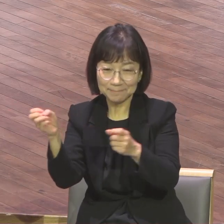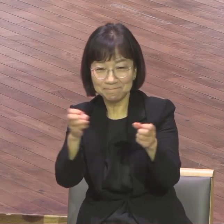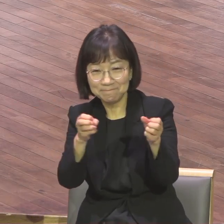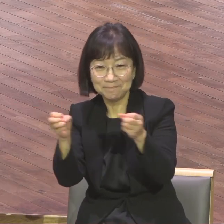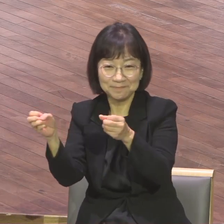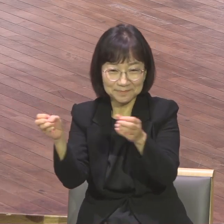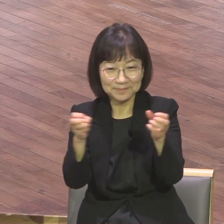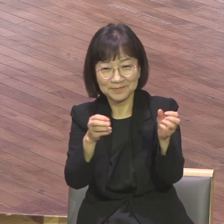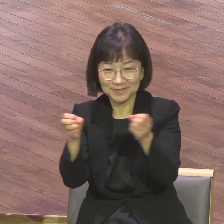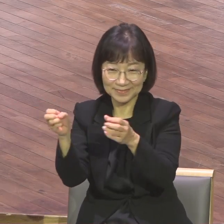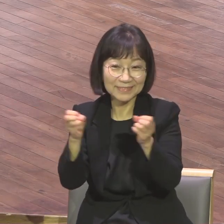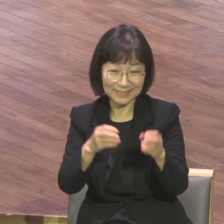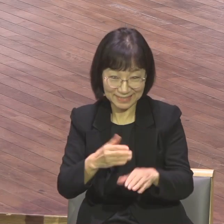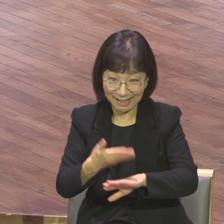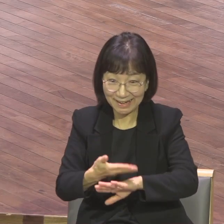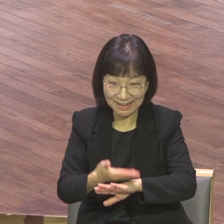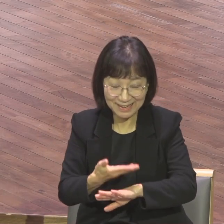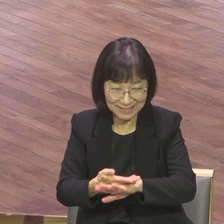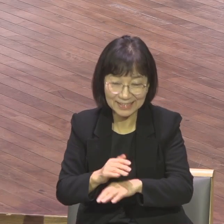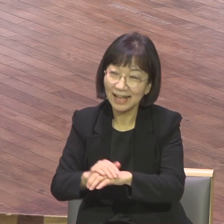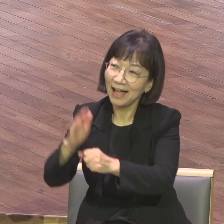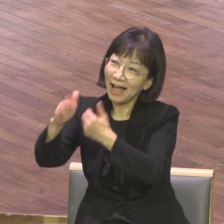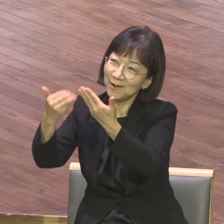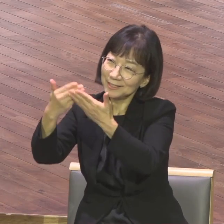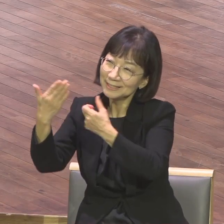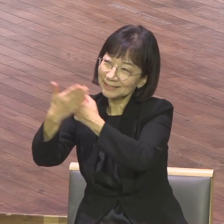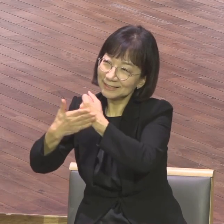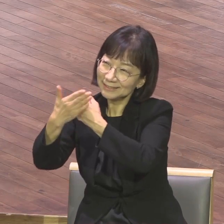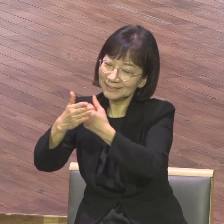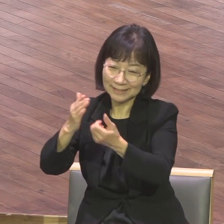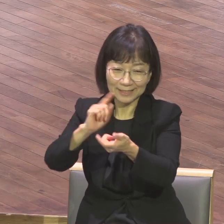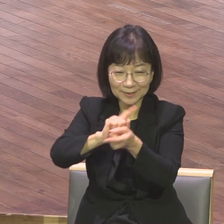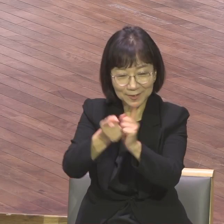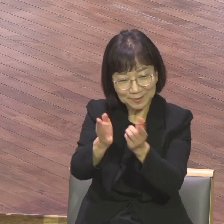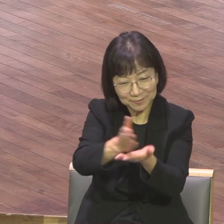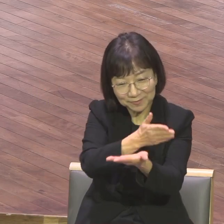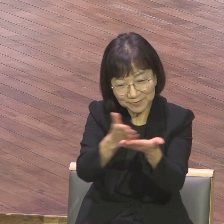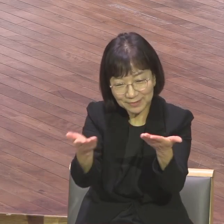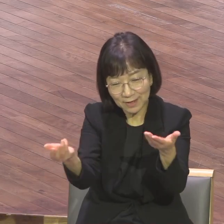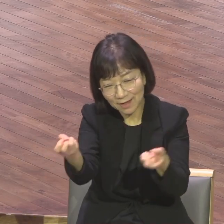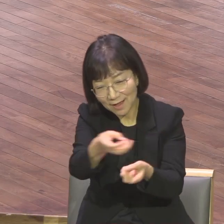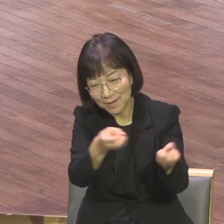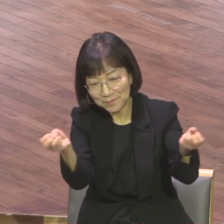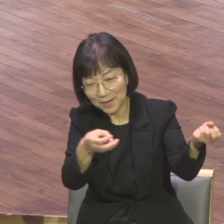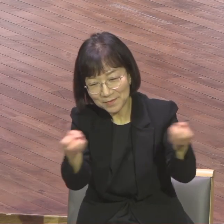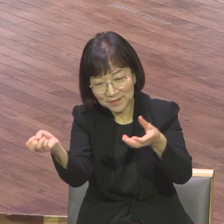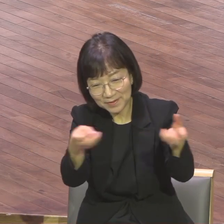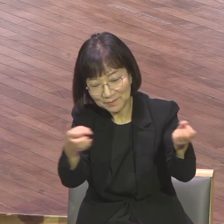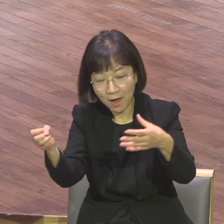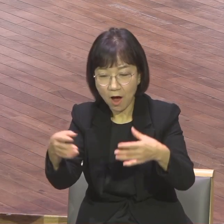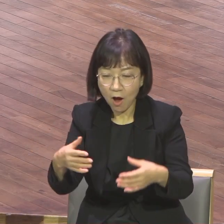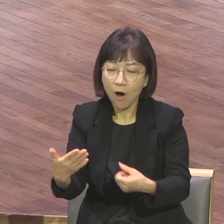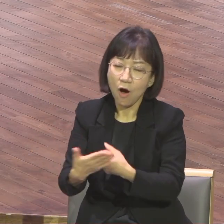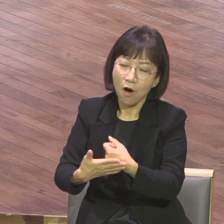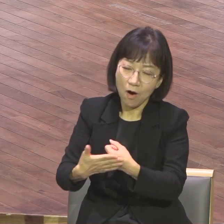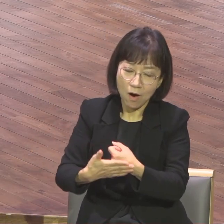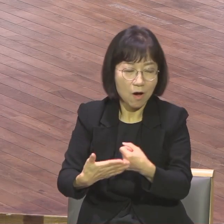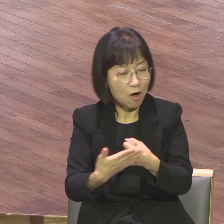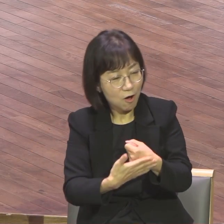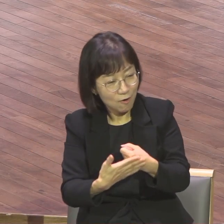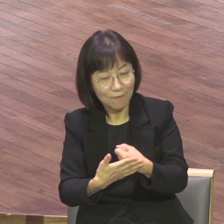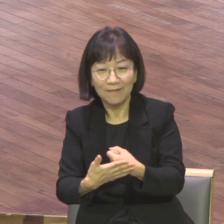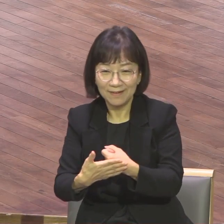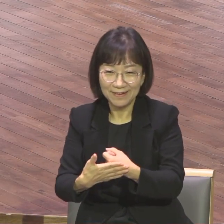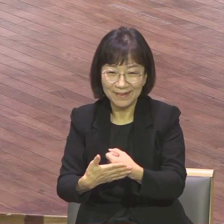쓰시는, 하나님이 주신 은혜를 서로 나누는 것이 포럼이지, 그게 성도의 교제지. 응적인 교제지요. 오늘 말씀